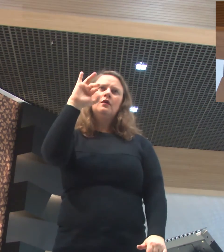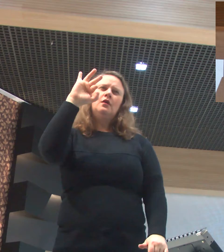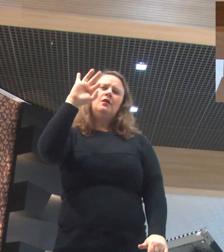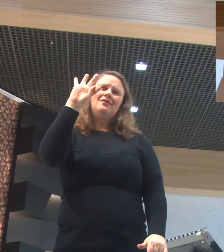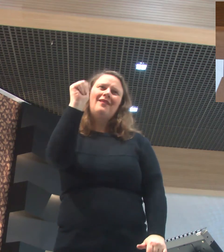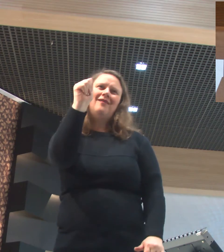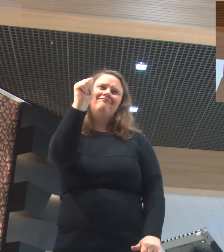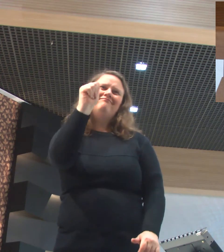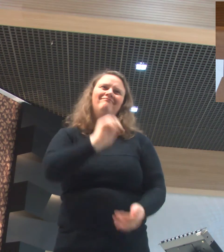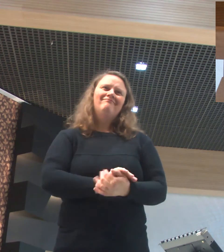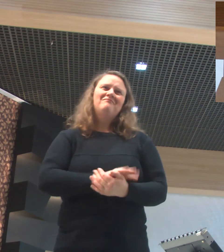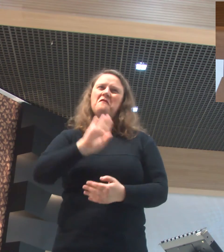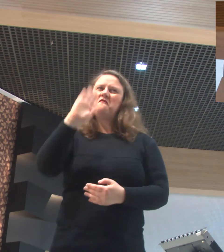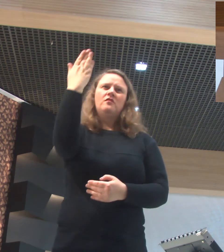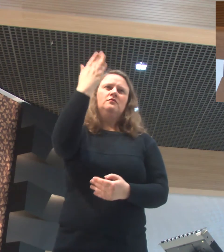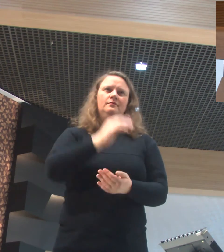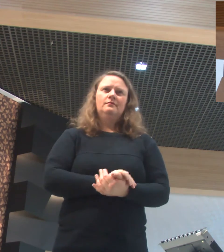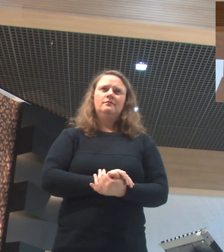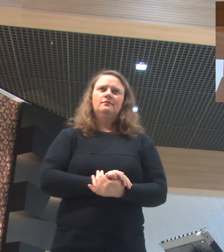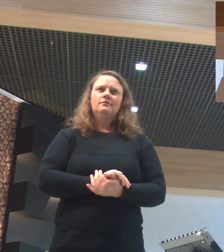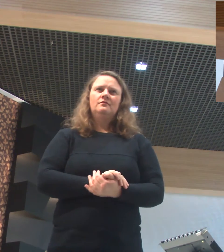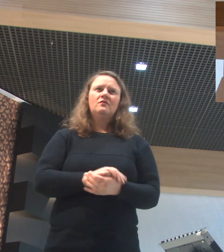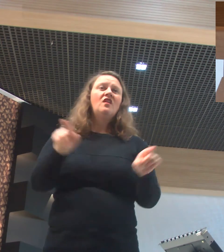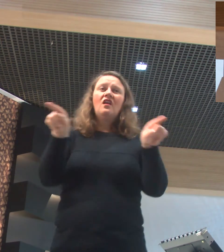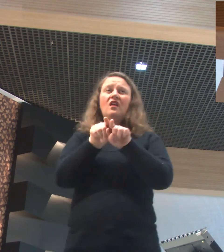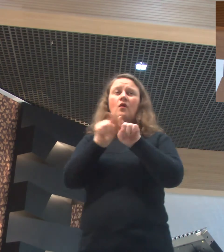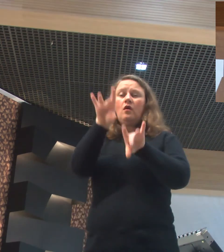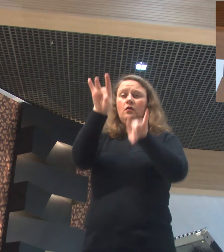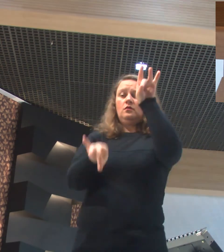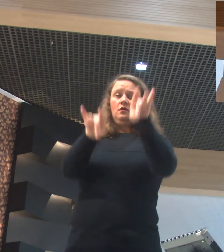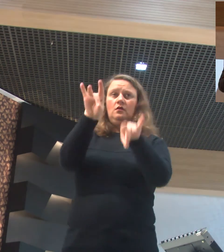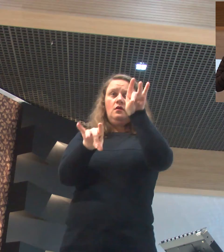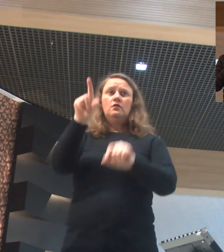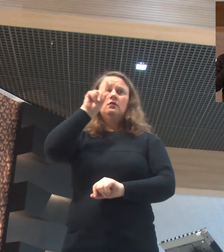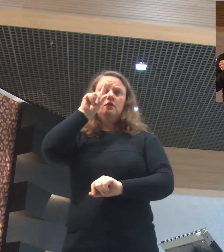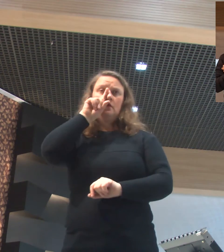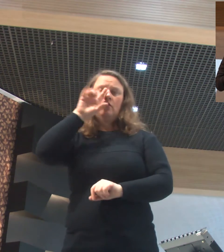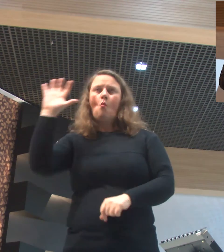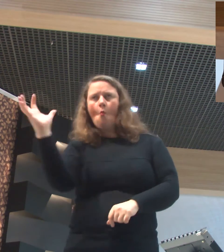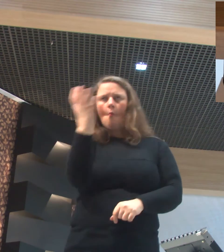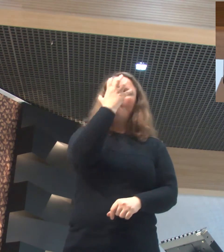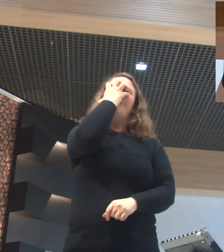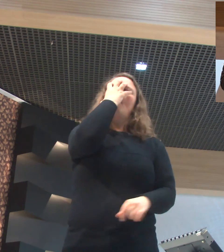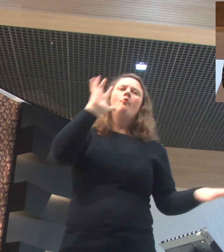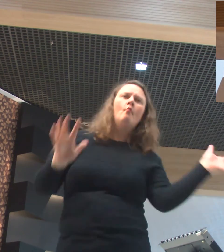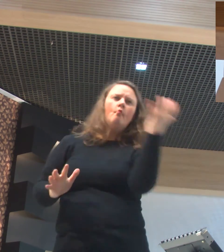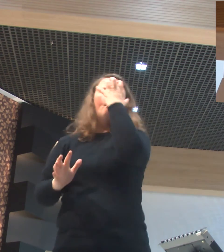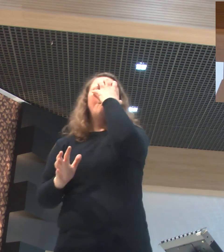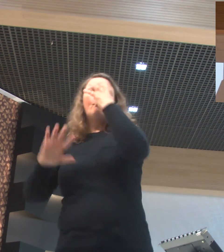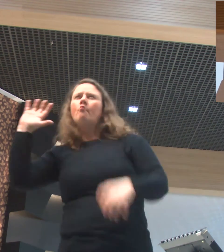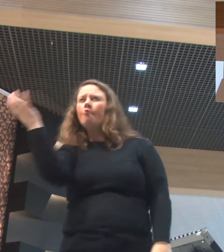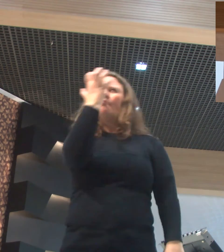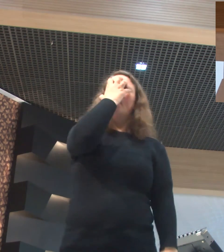Na época, eles vestiam máscaras no teatro grego. Então, eles se